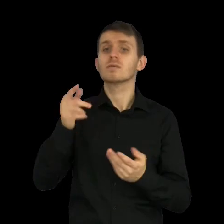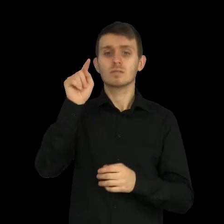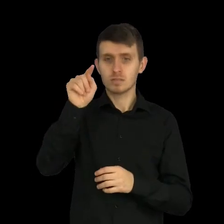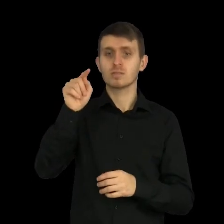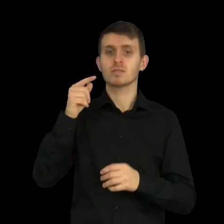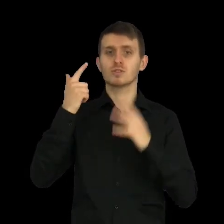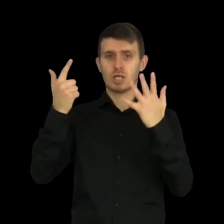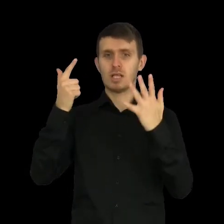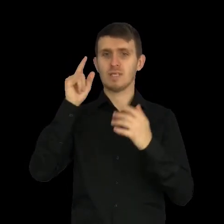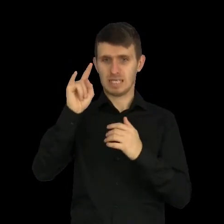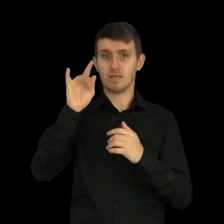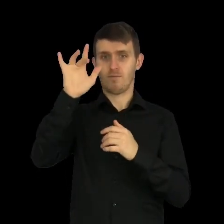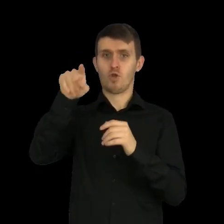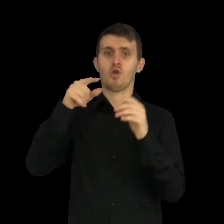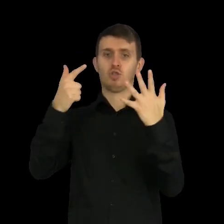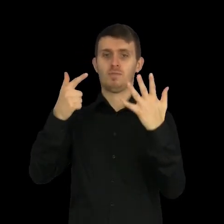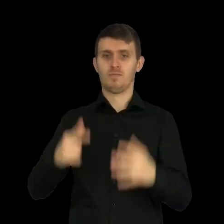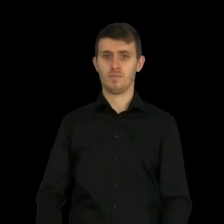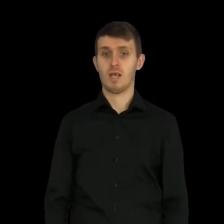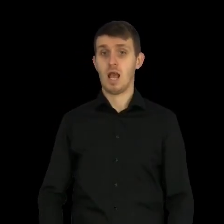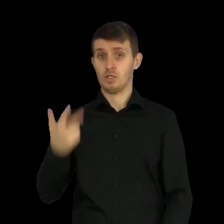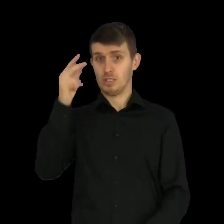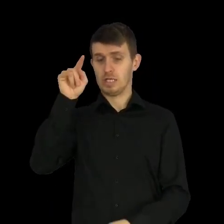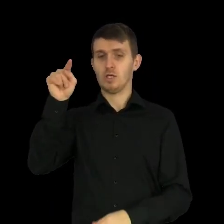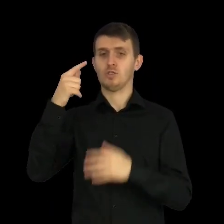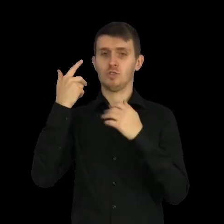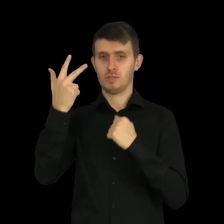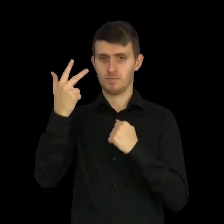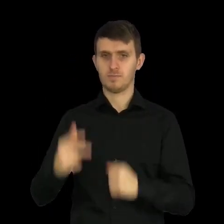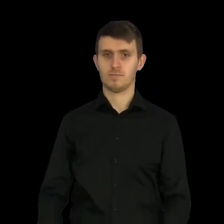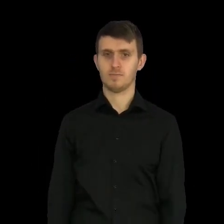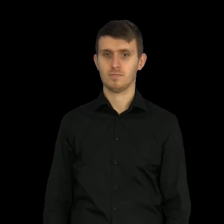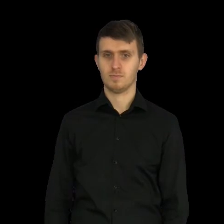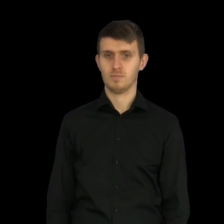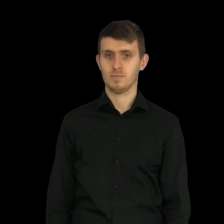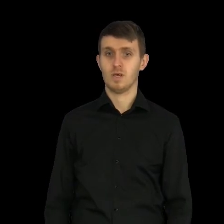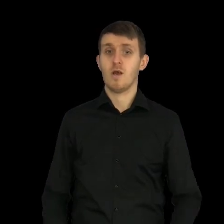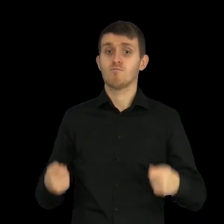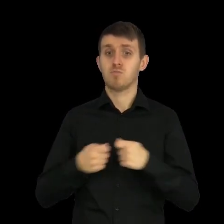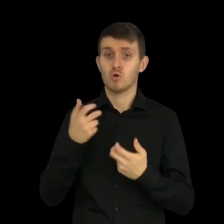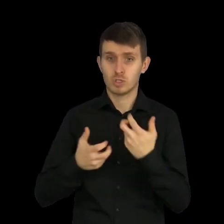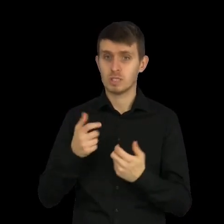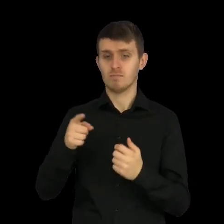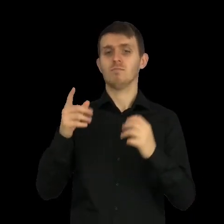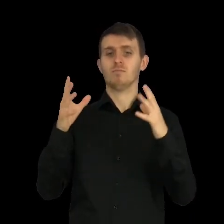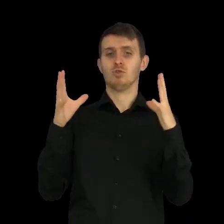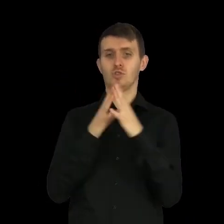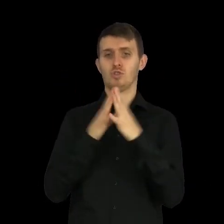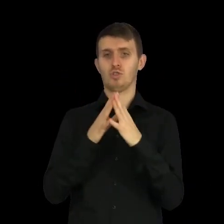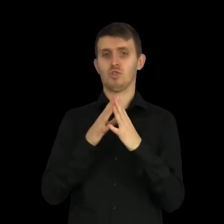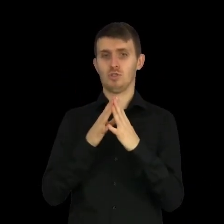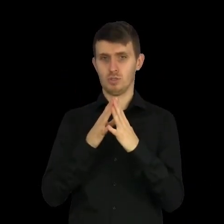Współczynnik w 7y to 7, a współczynnik w 3y to 3. Więc po dodaniu współczynników